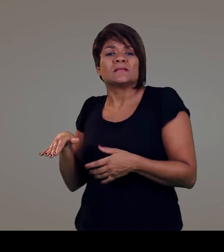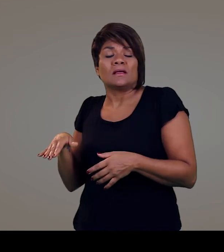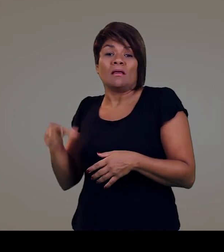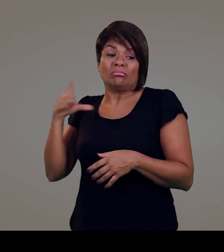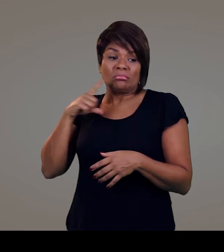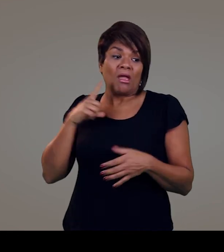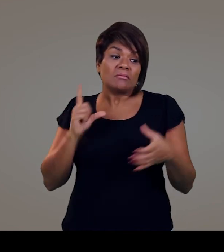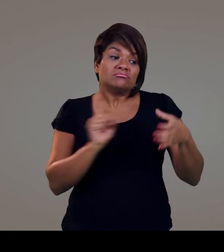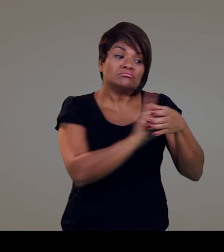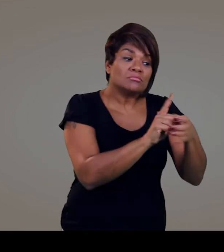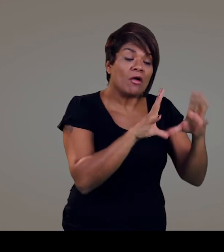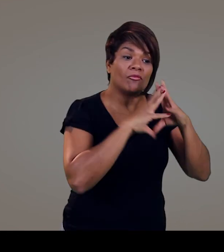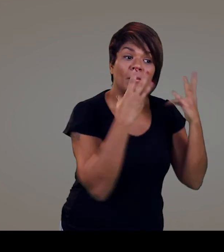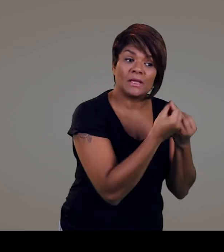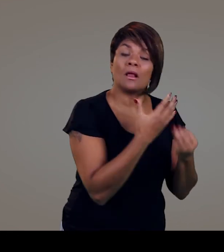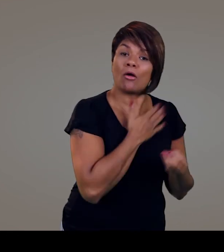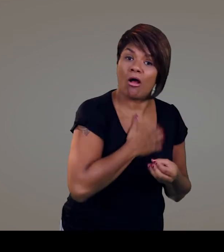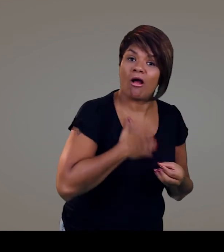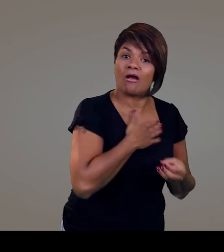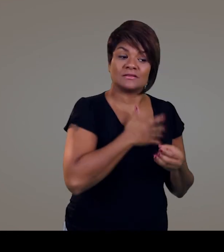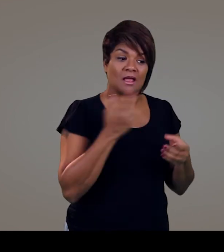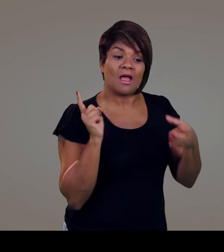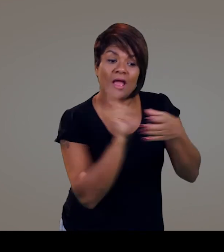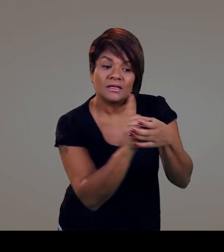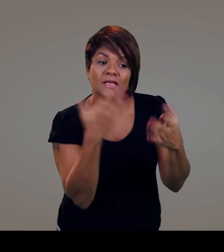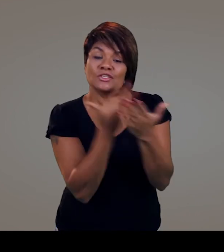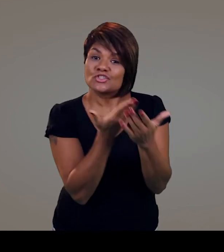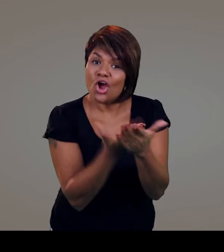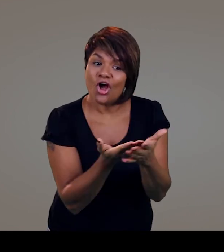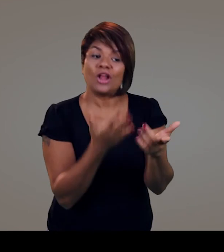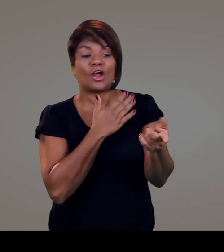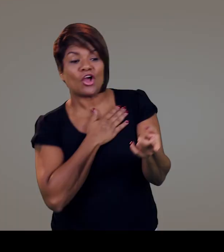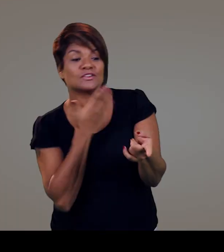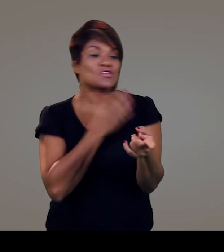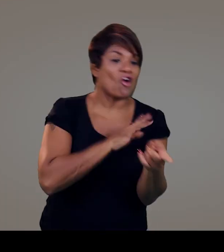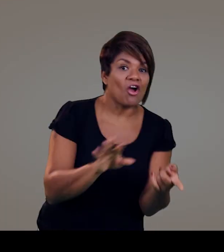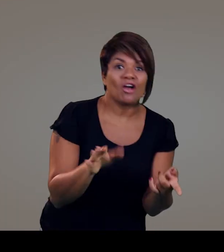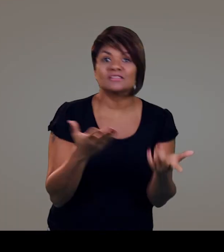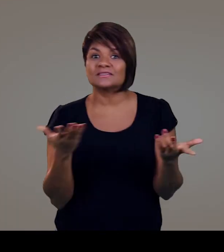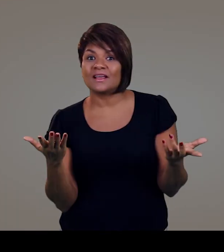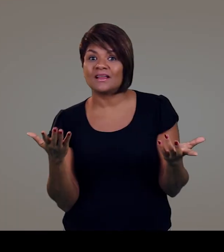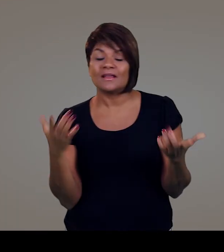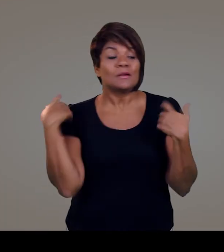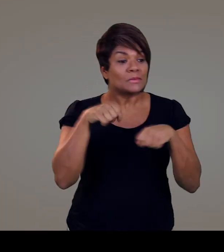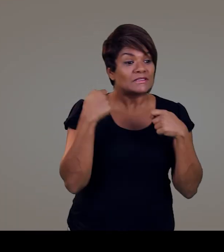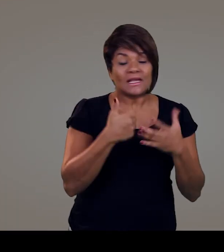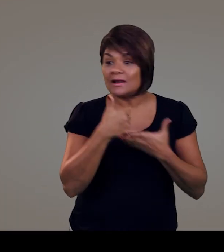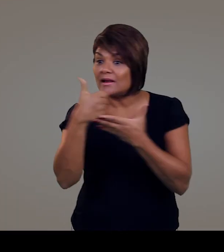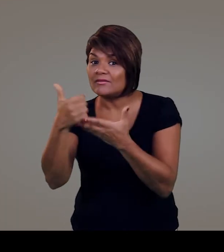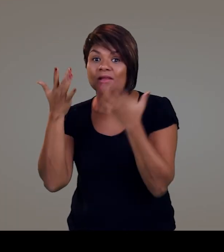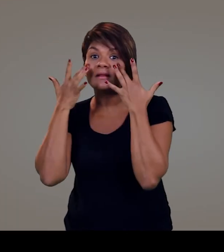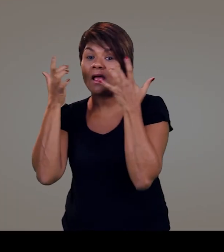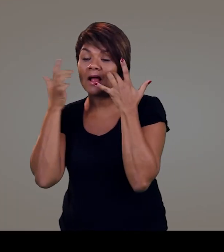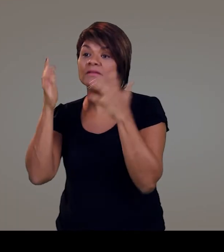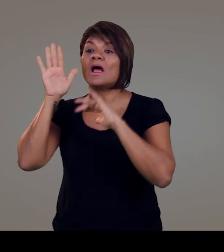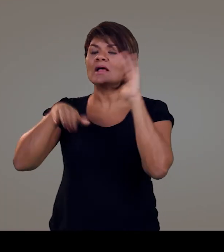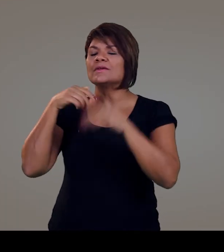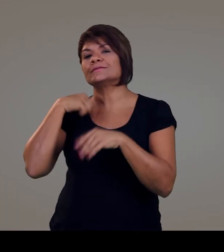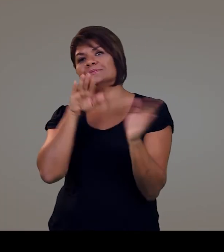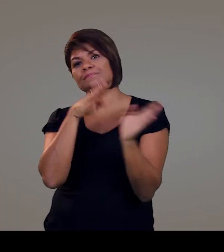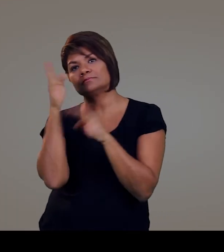família que você se afina mais, tem família que você se afina menos. Você tem que levar teu filho no teatro, às vezes a